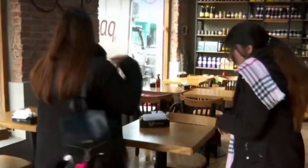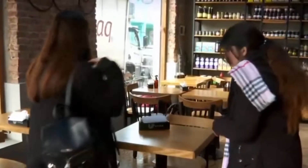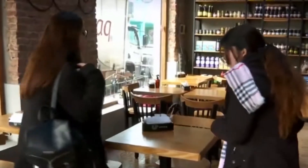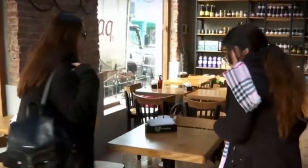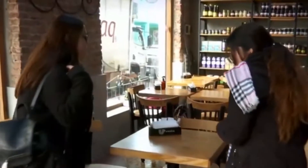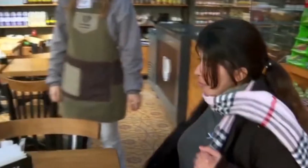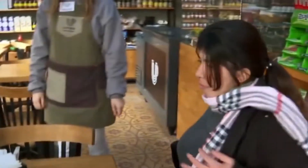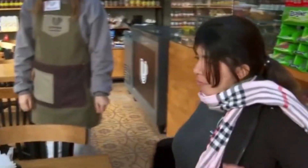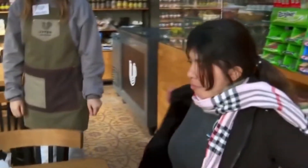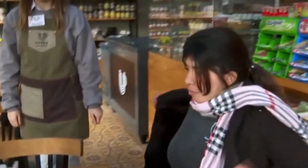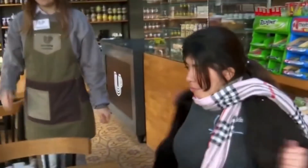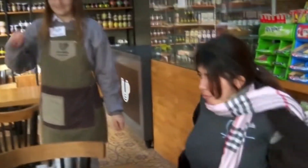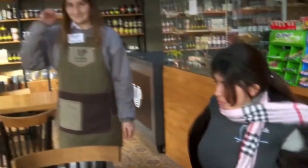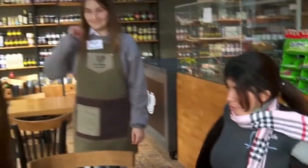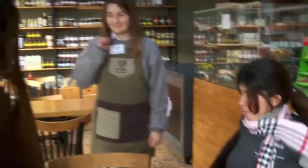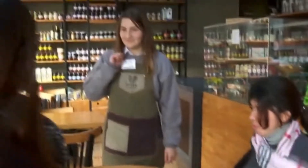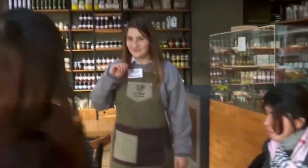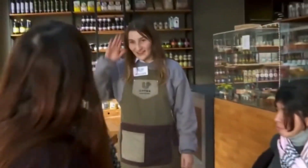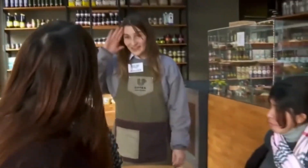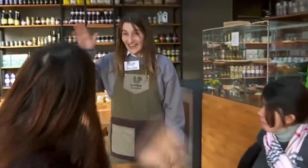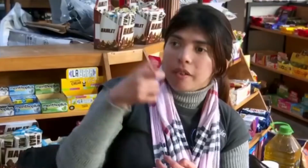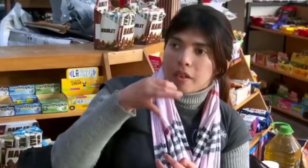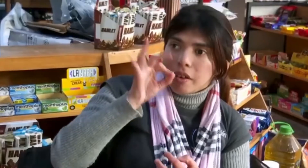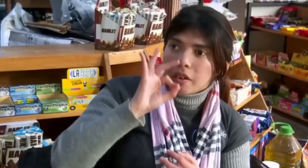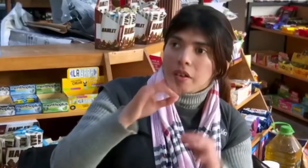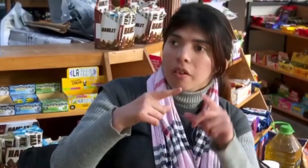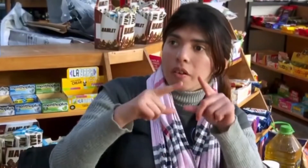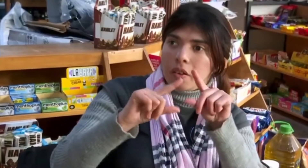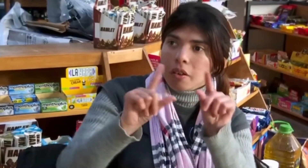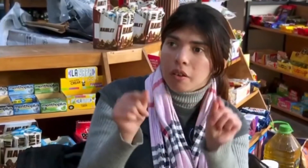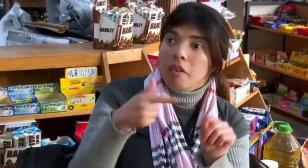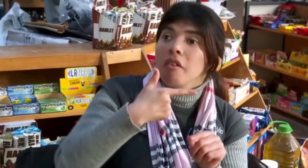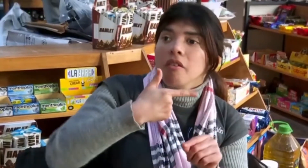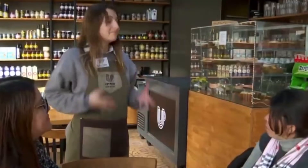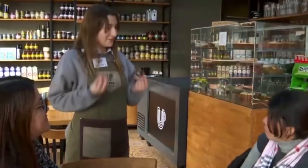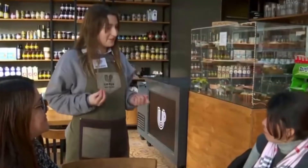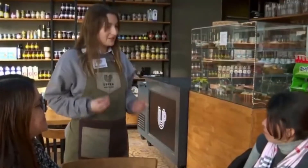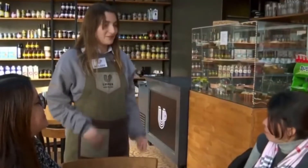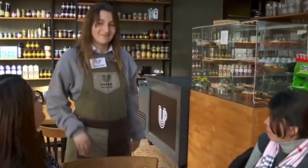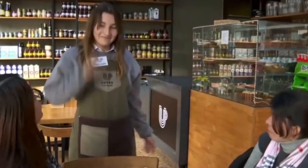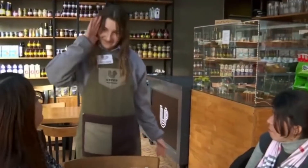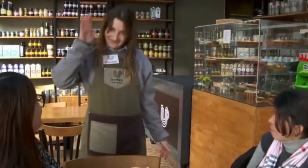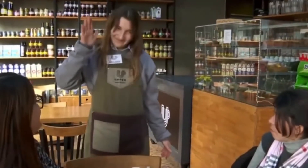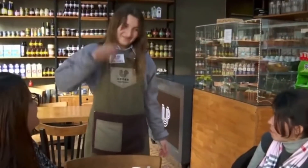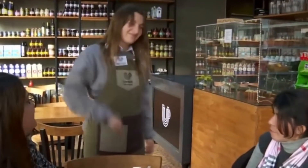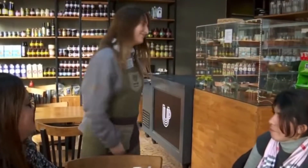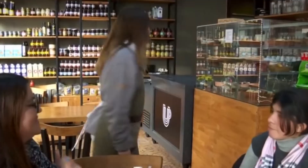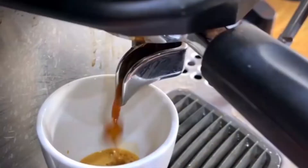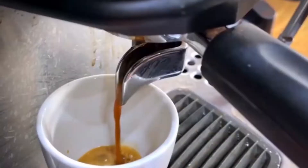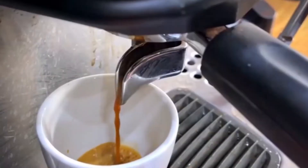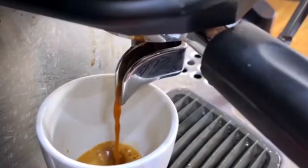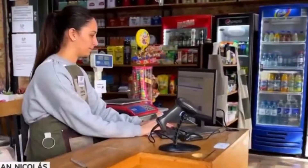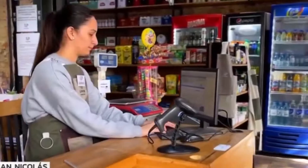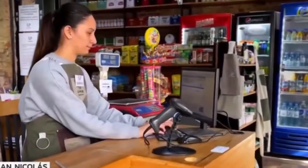hipoacúsicos. Así es. Bueno, en el lugar del otro, así titulamos esta historia que da